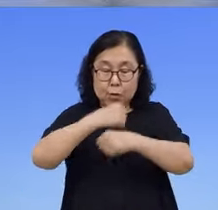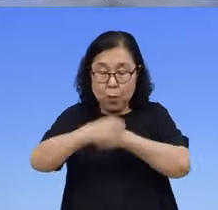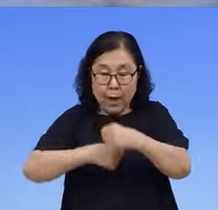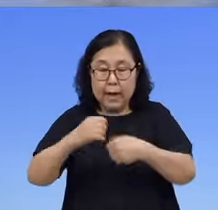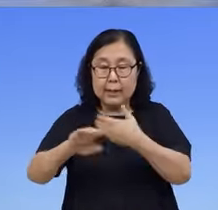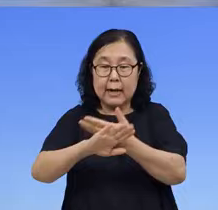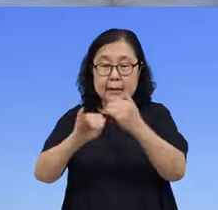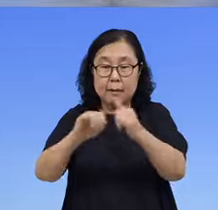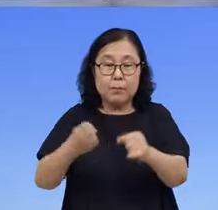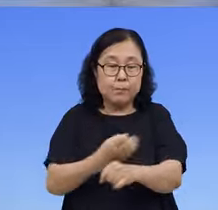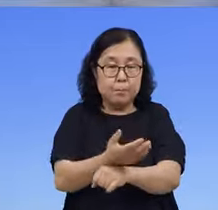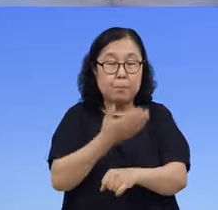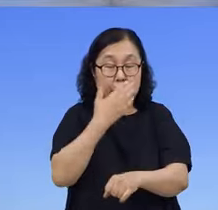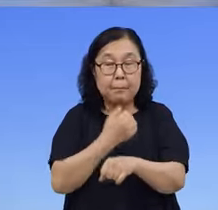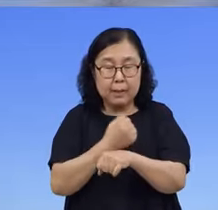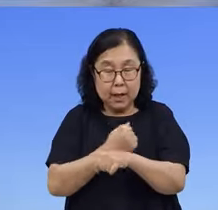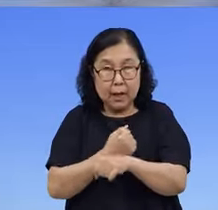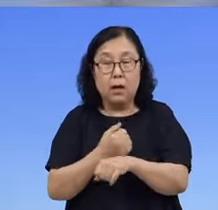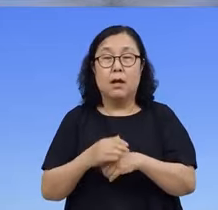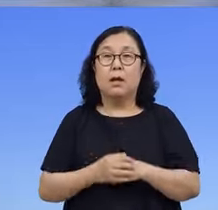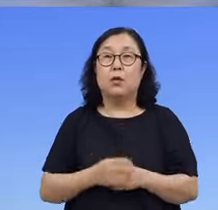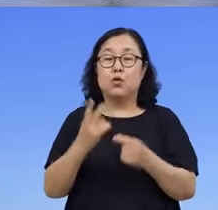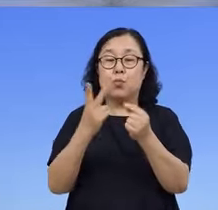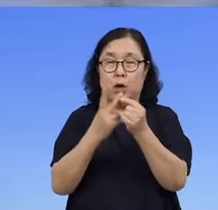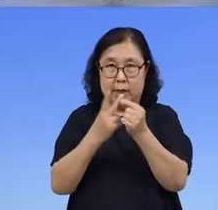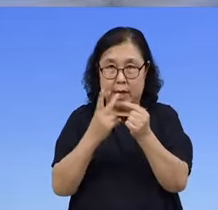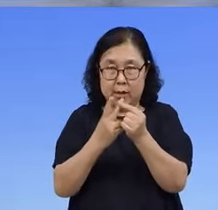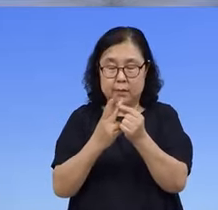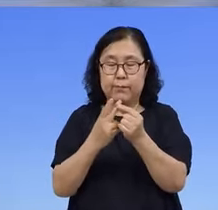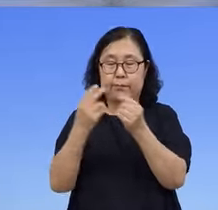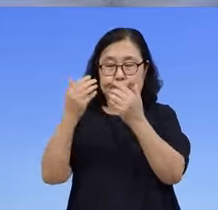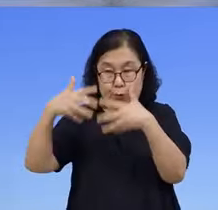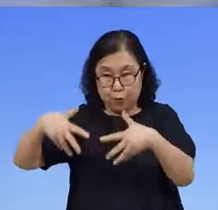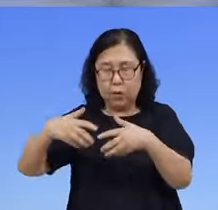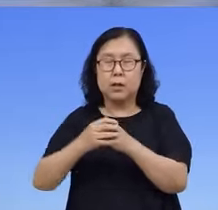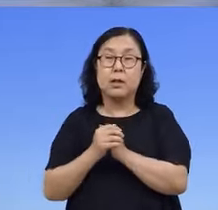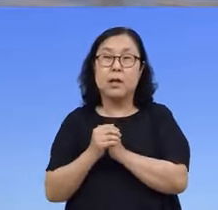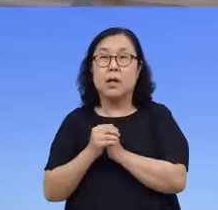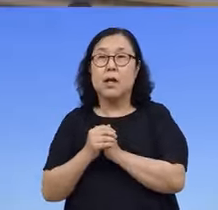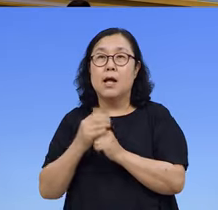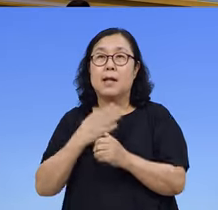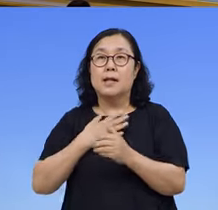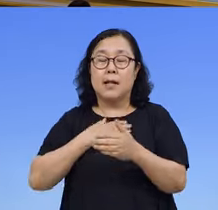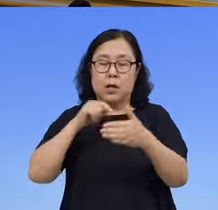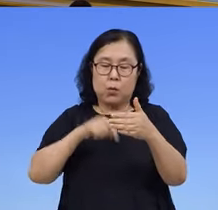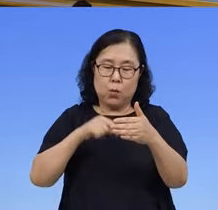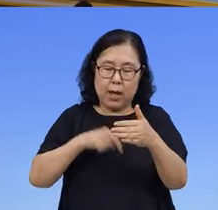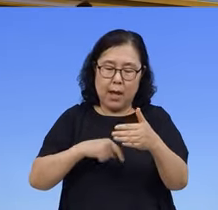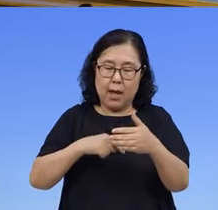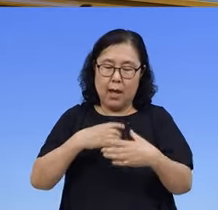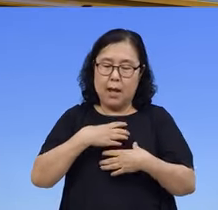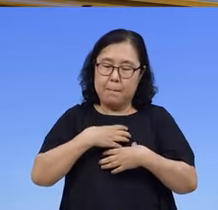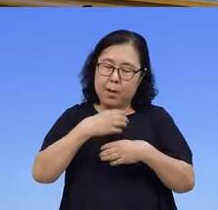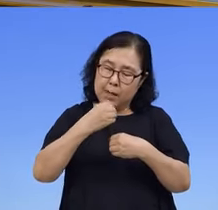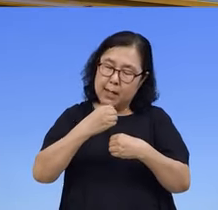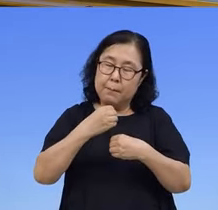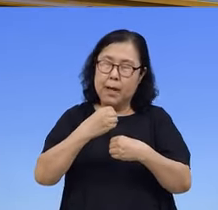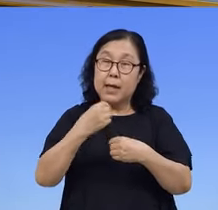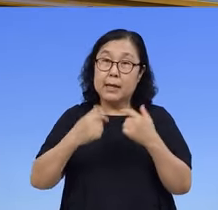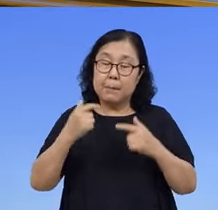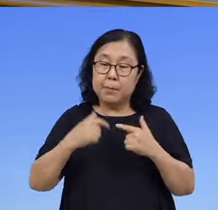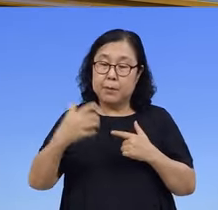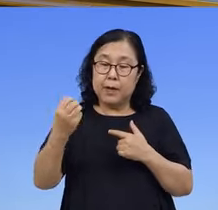전할 수 있는 거 아닙니까? 이게 첫 번째 조건이고요. 그런가 하면 두 번째로 우리 내면에서 진정한 안식의 기쁨을